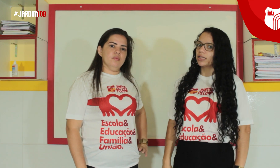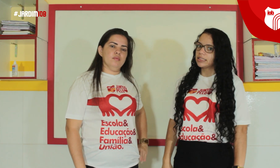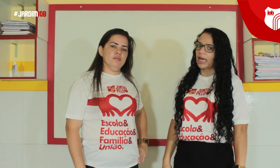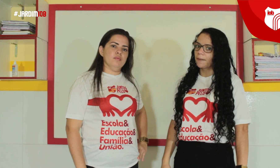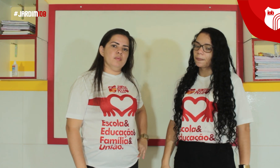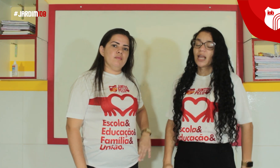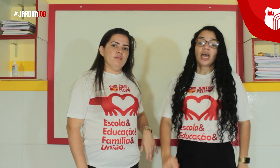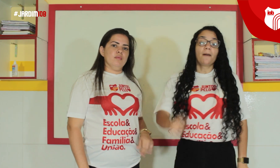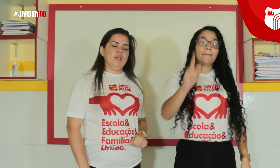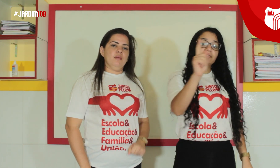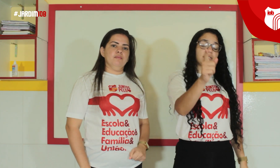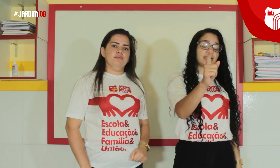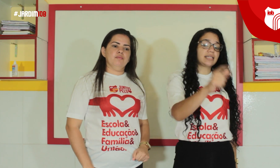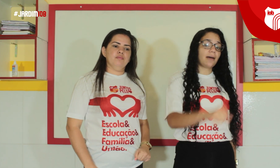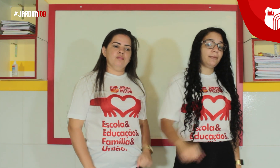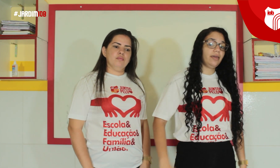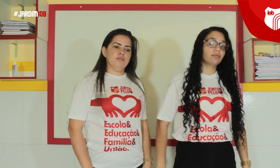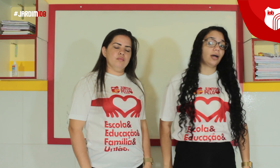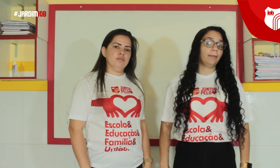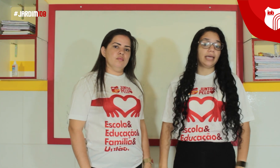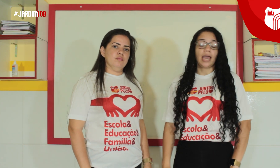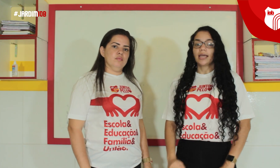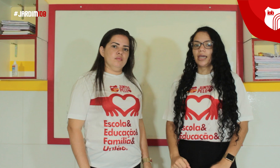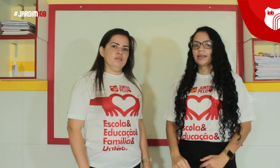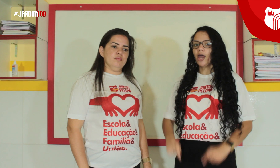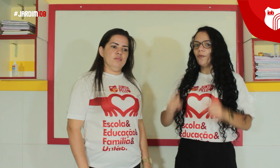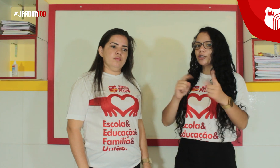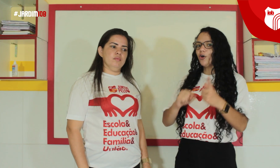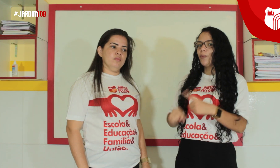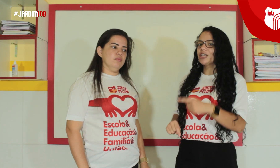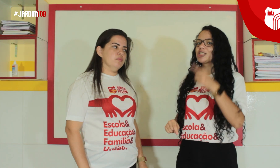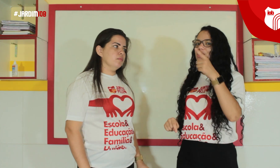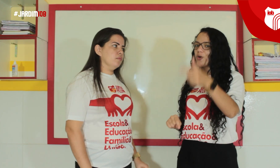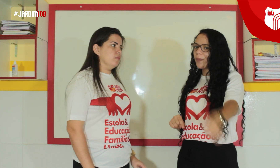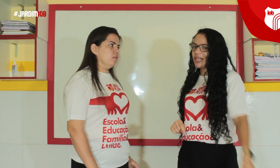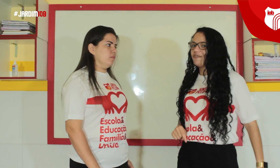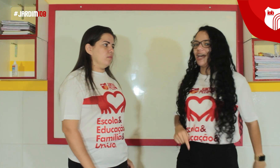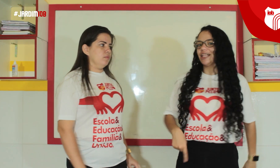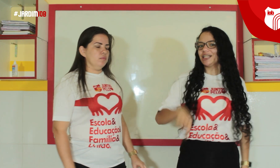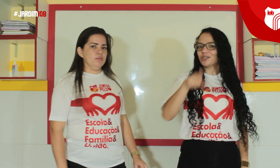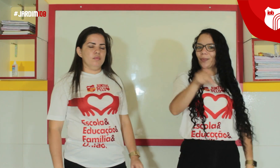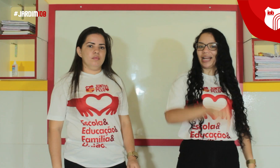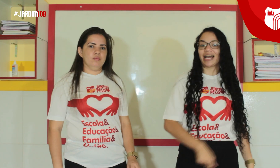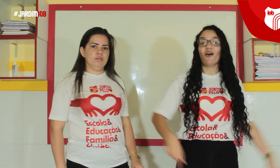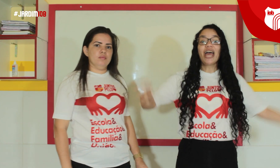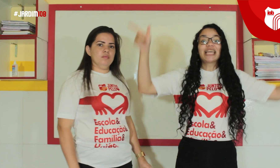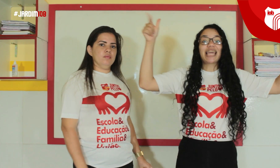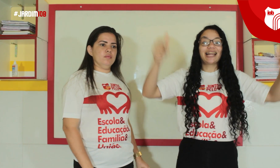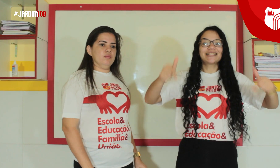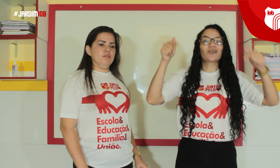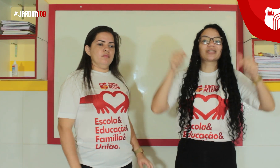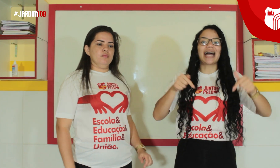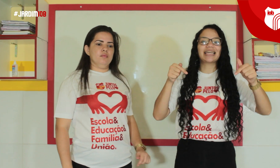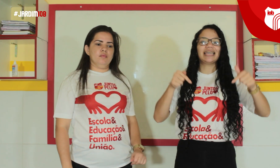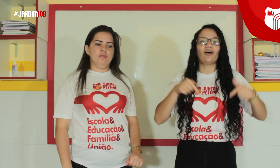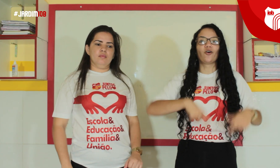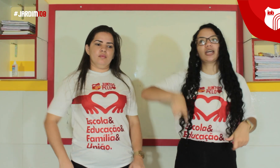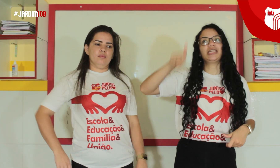dizer. Mas vocês sabiam também que tem uma turminha super divertida e super legal, que elas são daqui, ó, e é